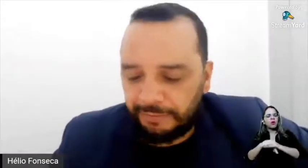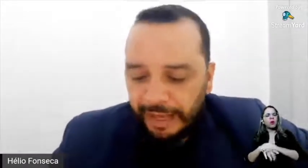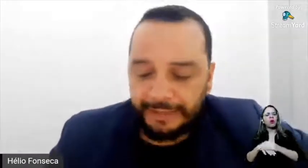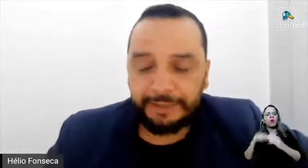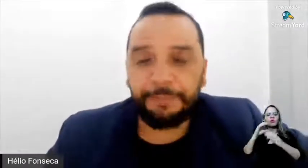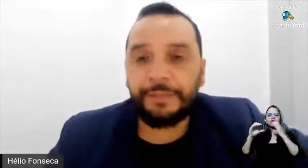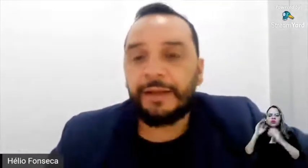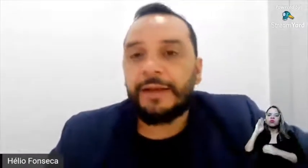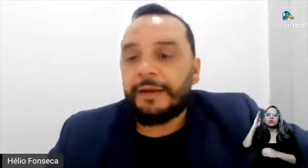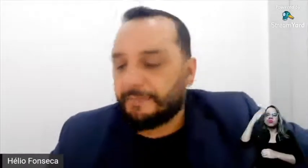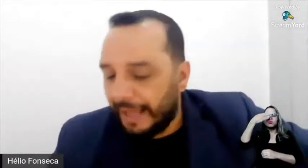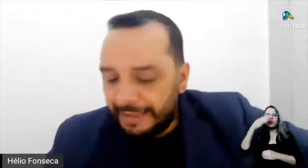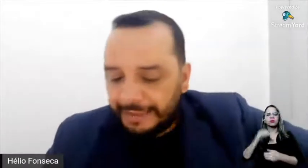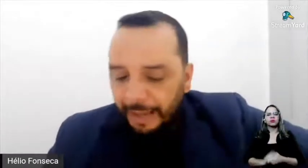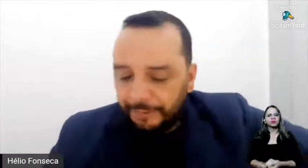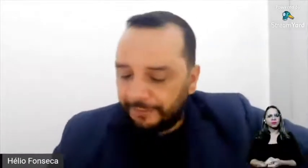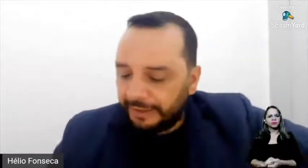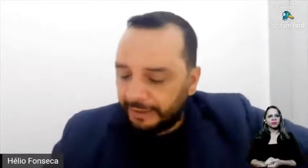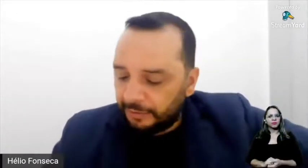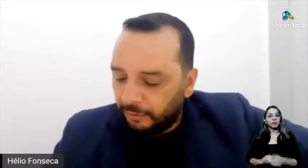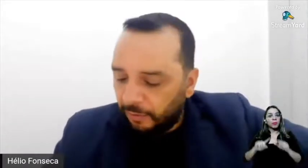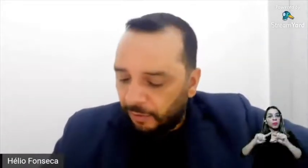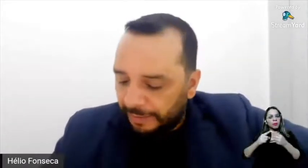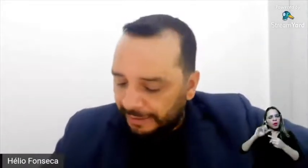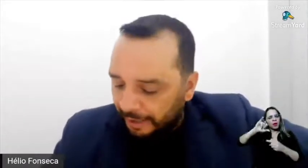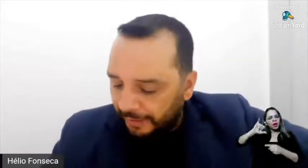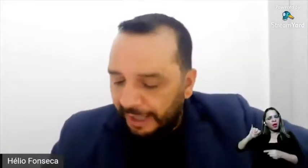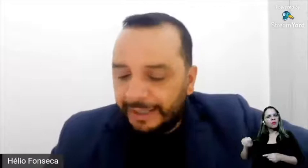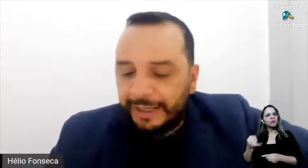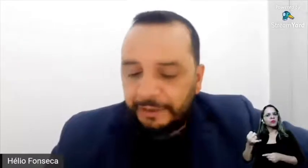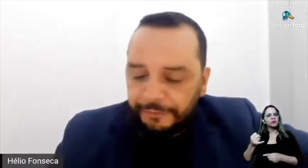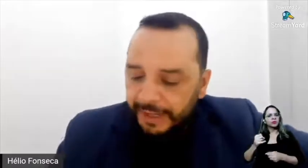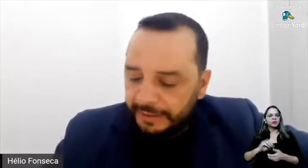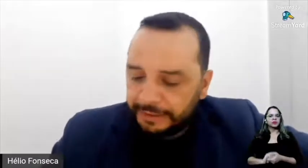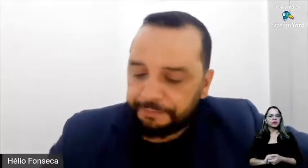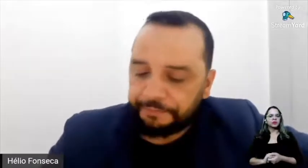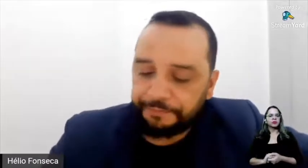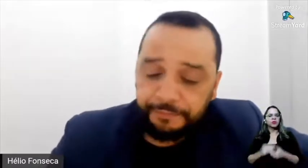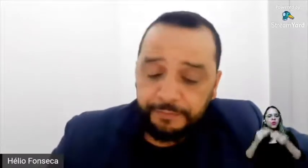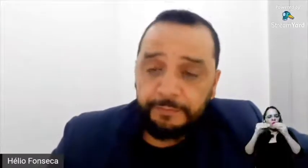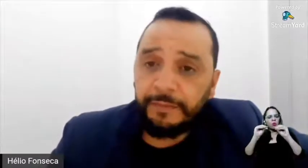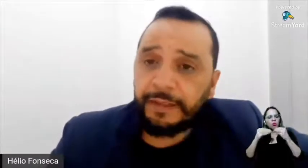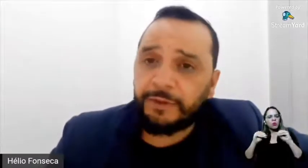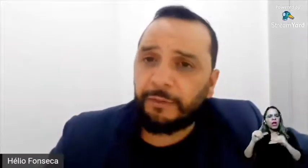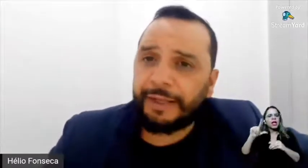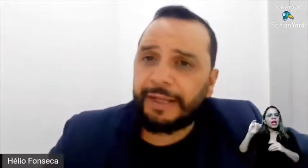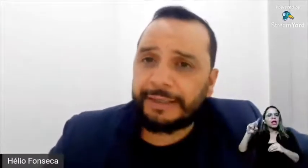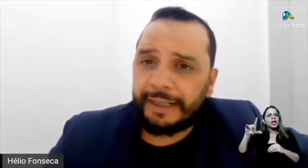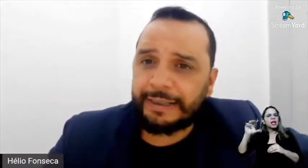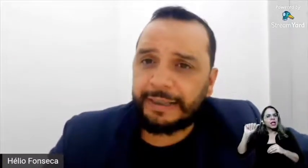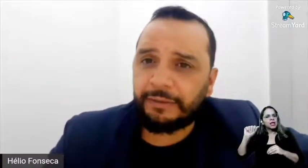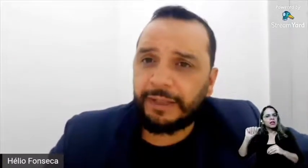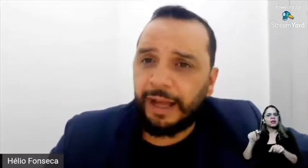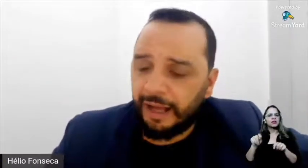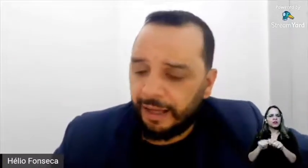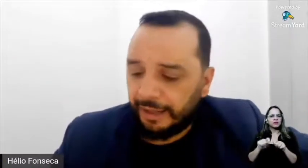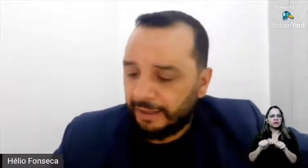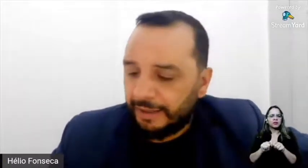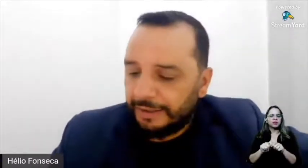e tudo mais. Mas, aproveitando o comentário que a Lília fez sobre essa